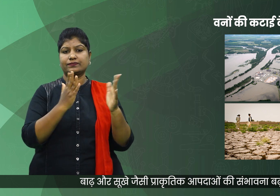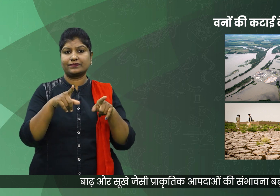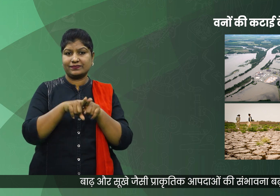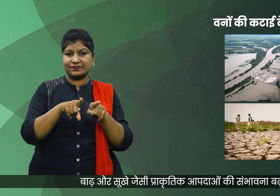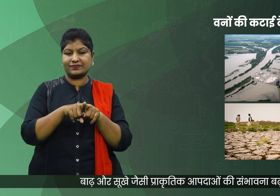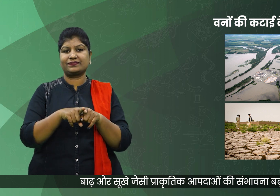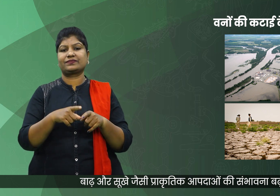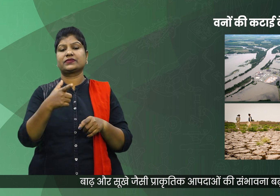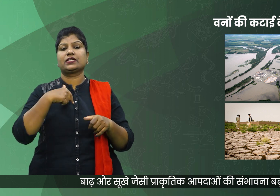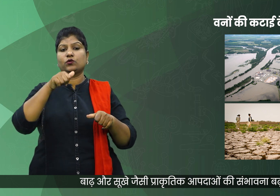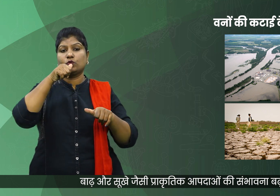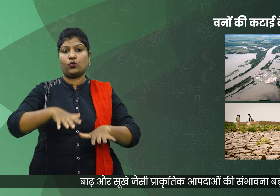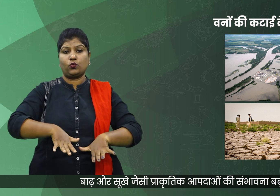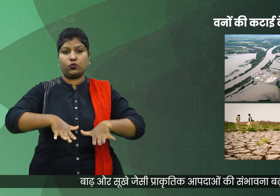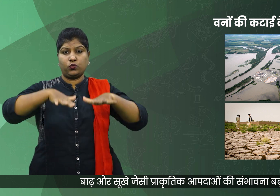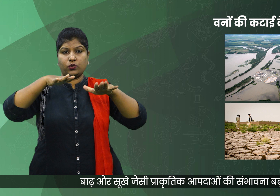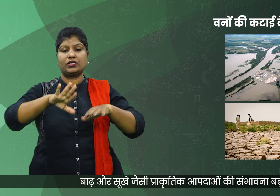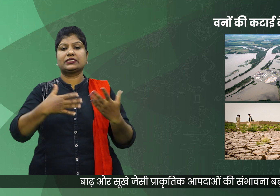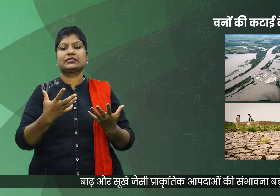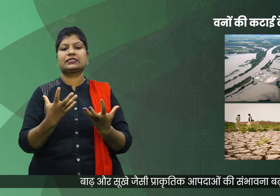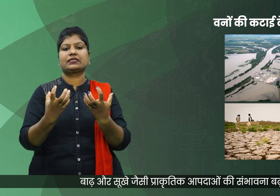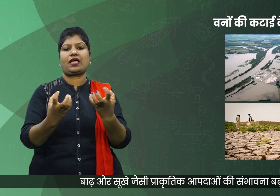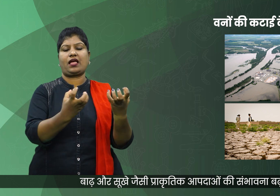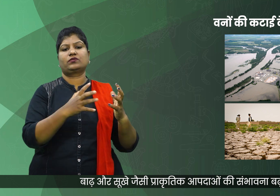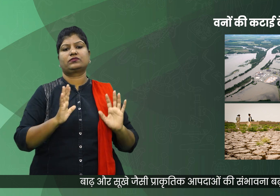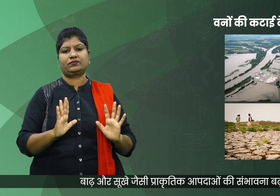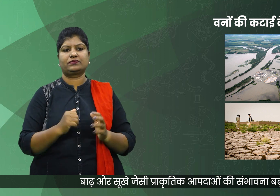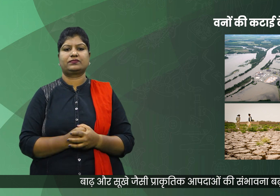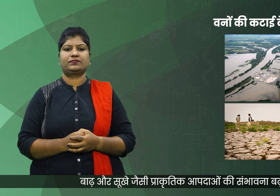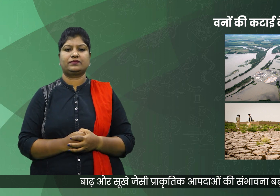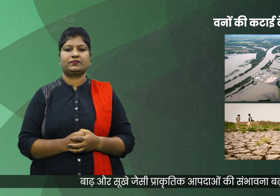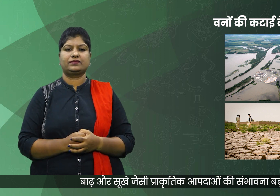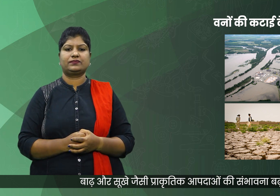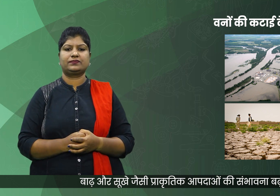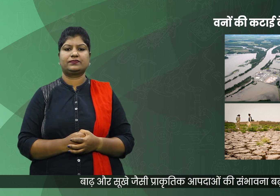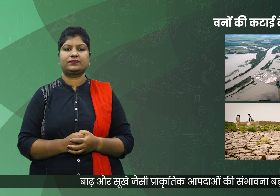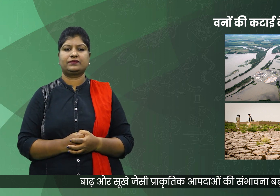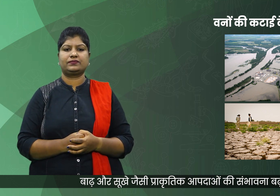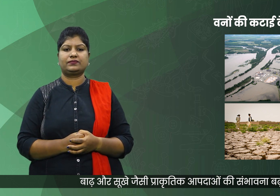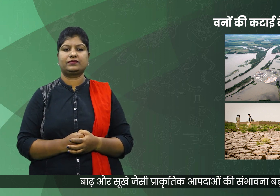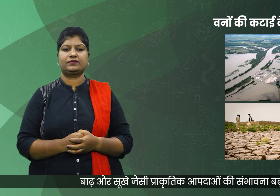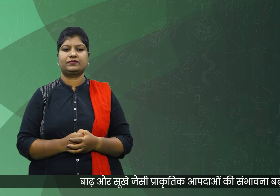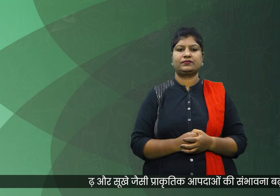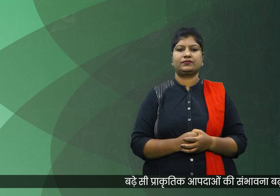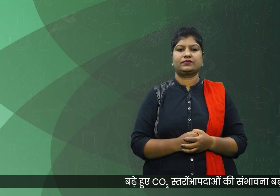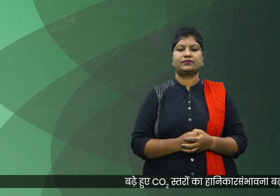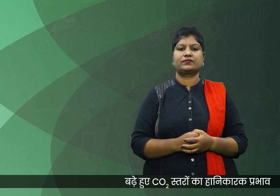है। बढ़े हुए